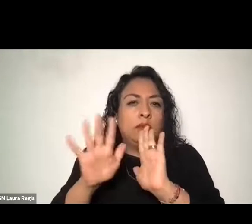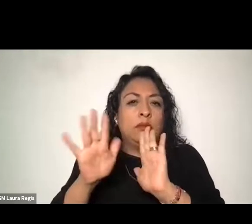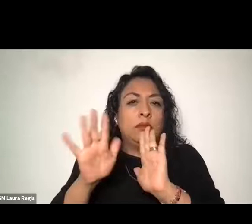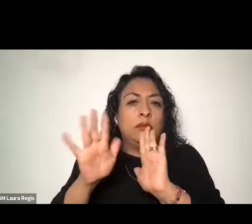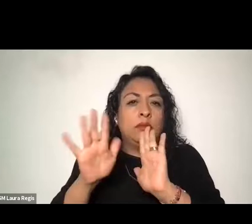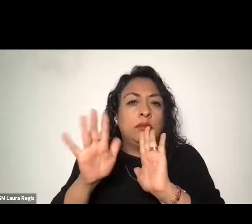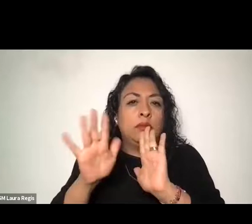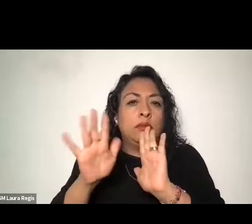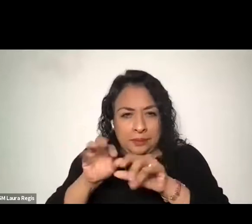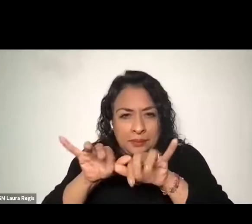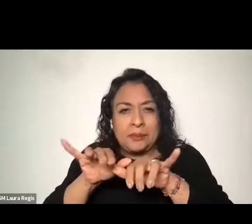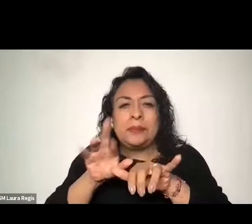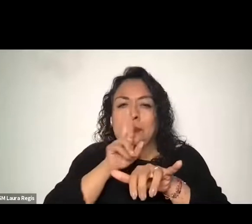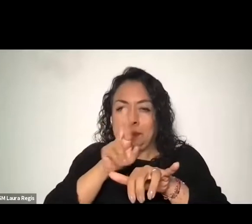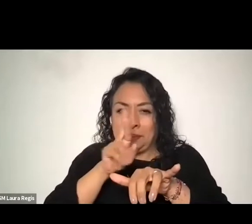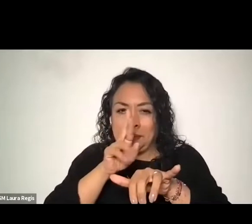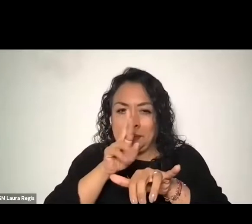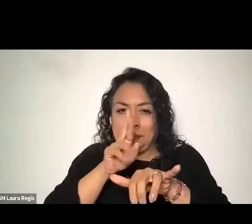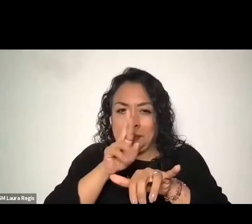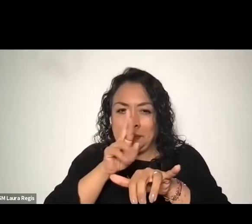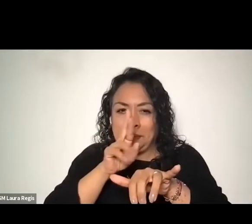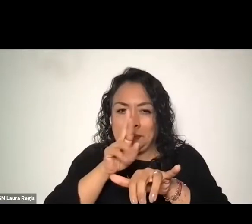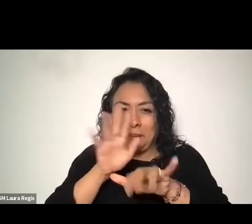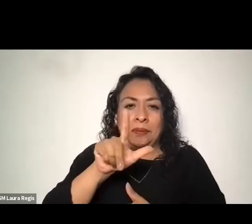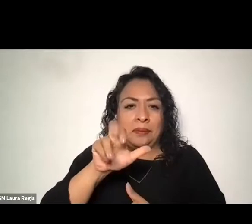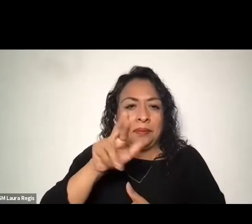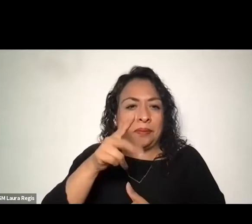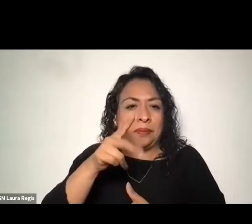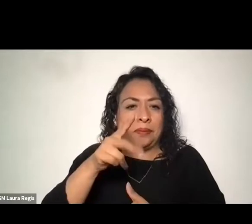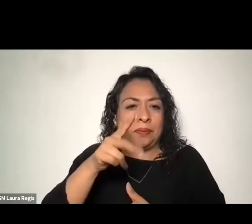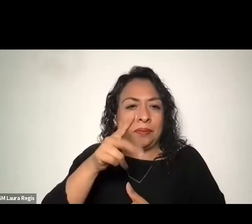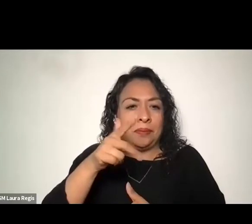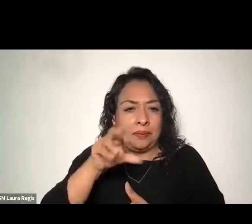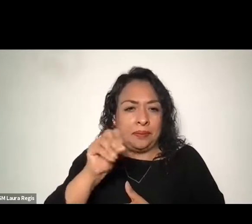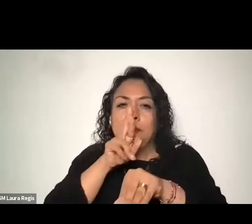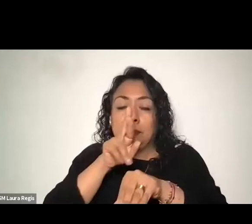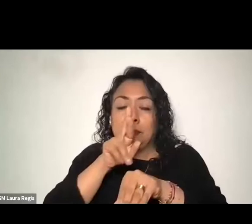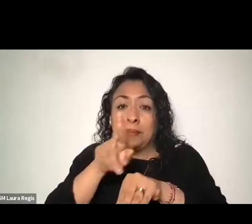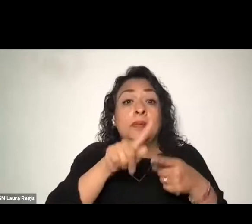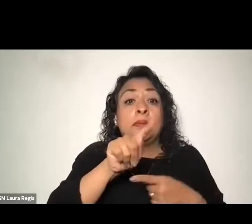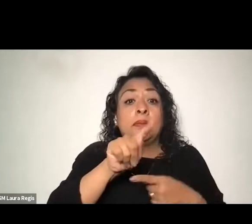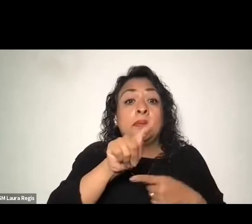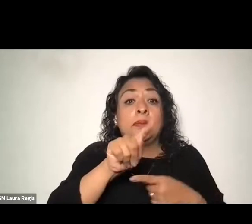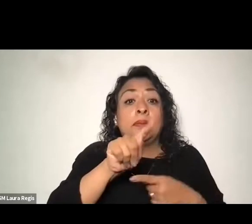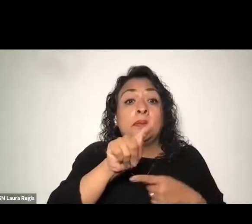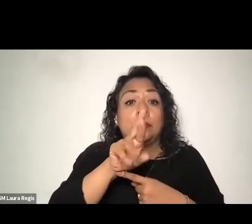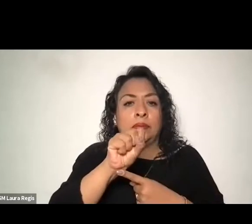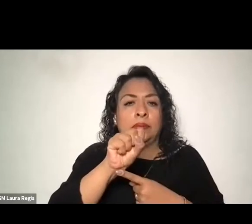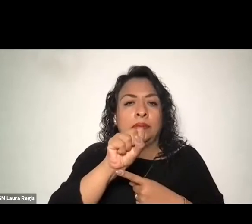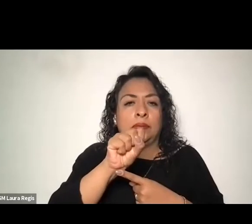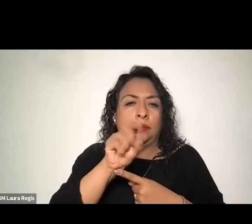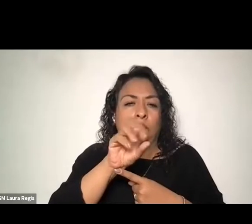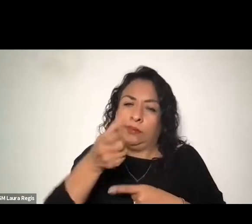la respuesta. Raúl García Moreno está poniéndola ahí. Pregunta Tere Zorrilla, un saludo Tere,